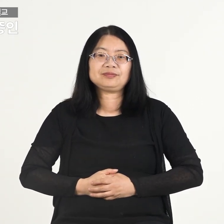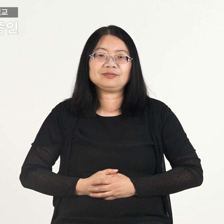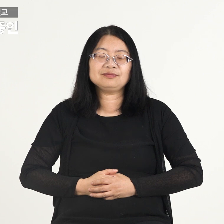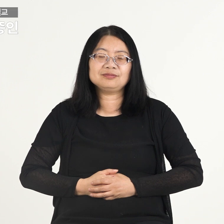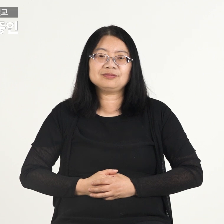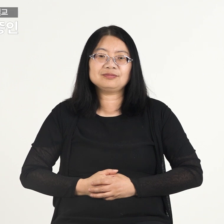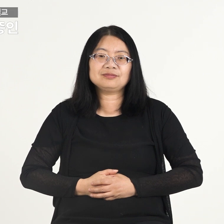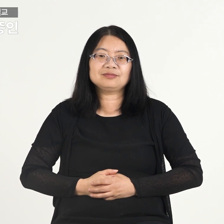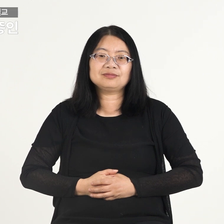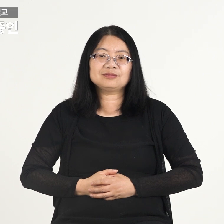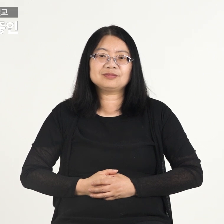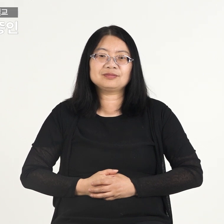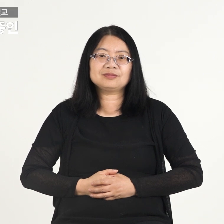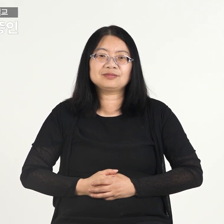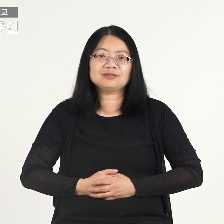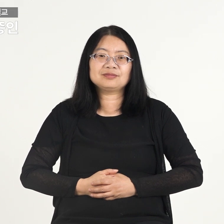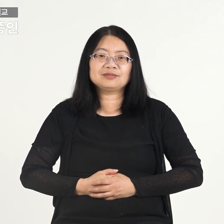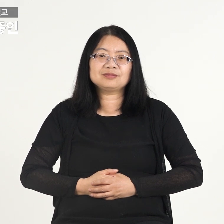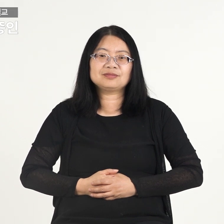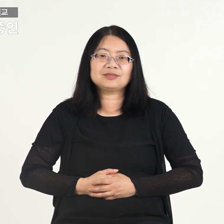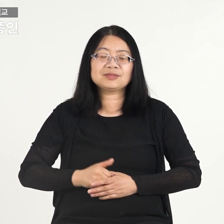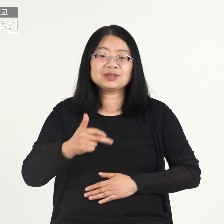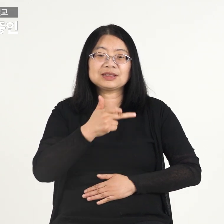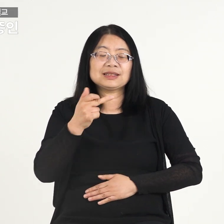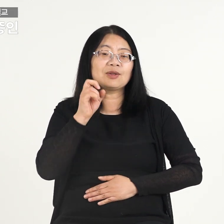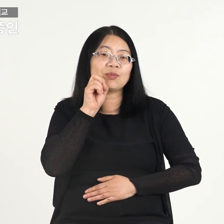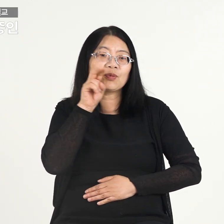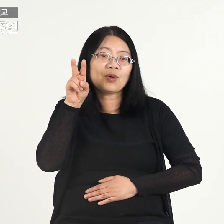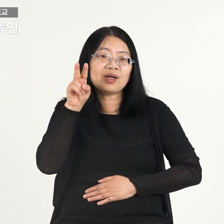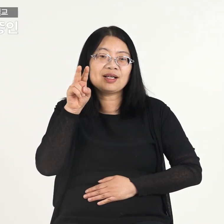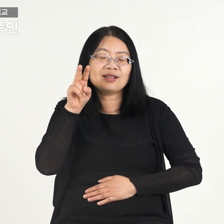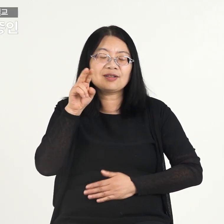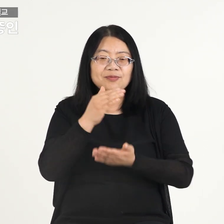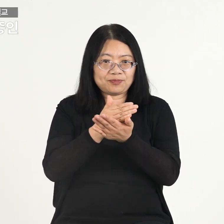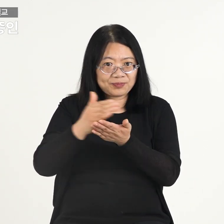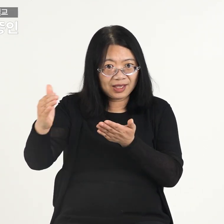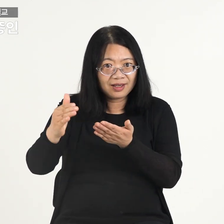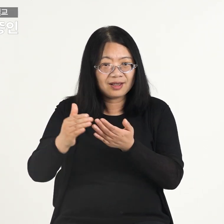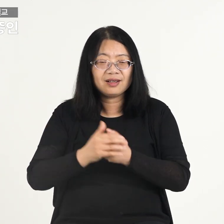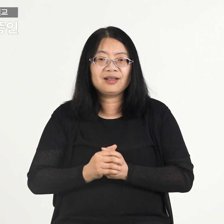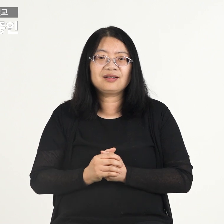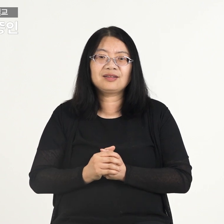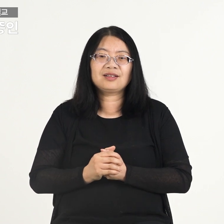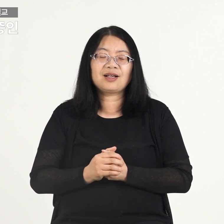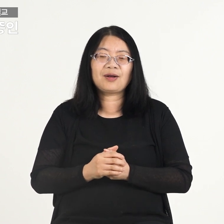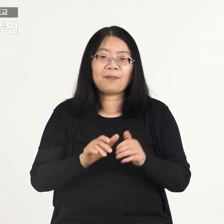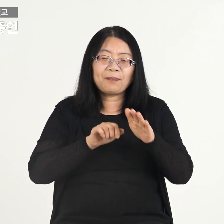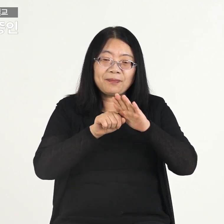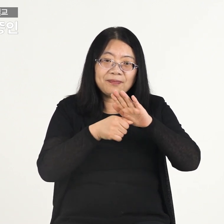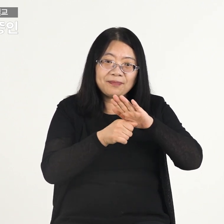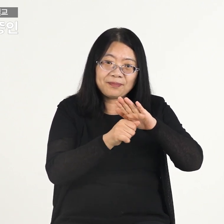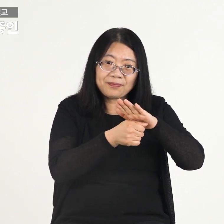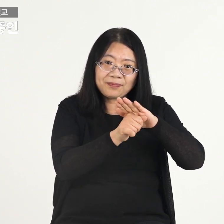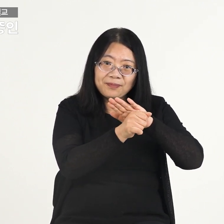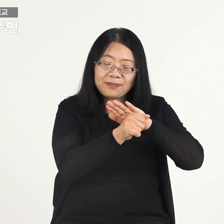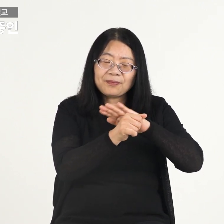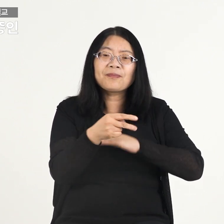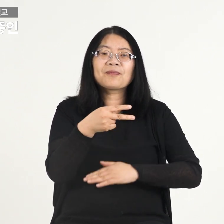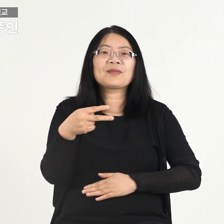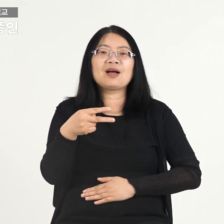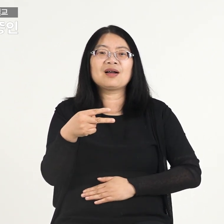정체를 소개하고 있죠. 큰 용이 내쫓기니 곧 뱀,